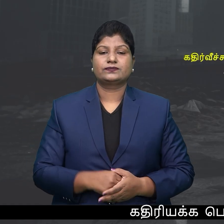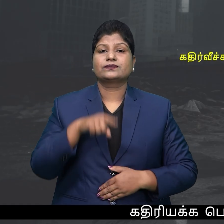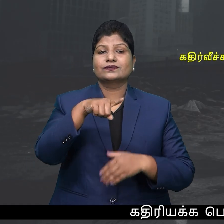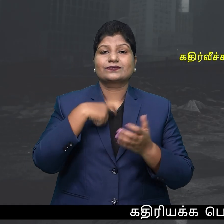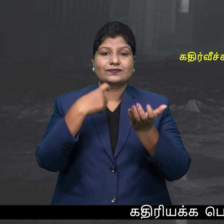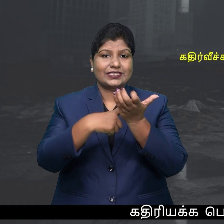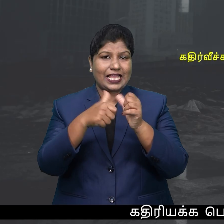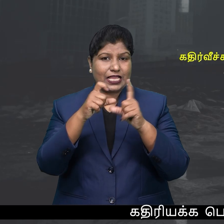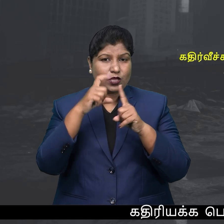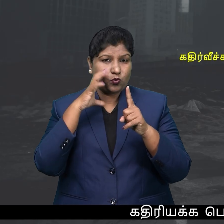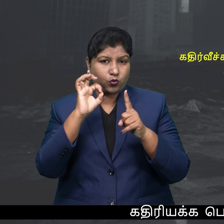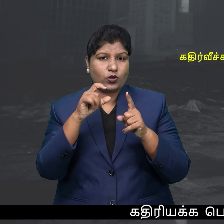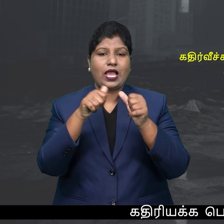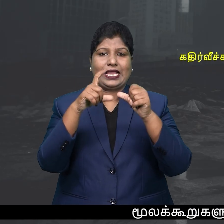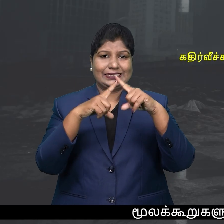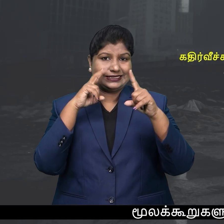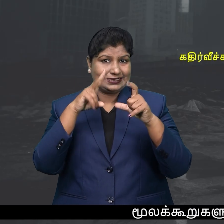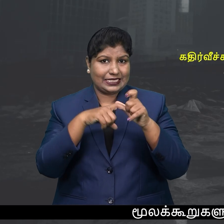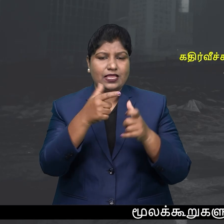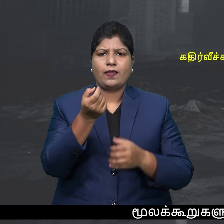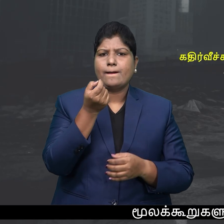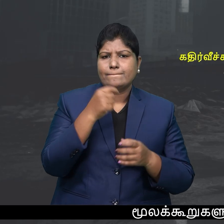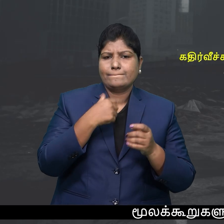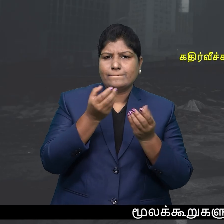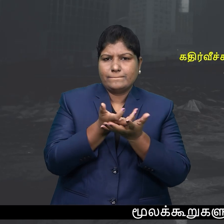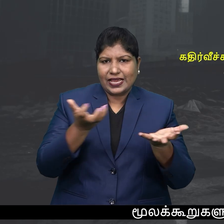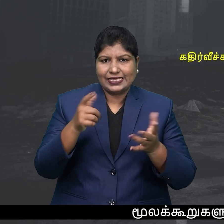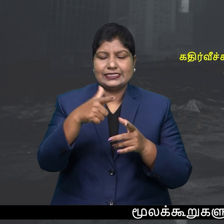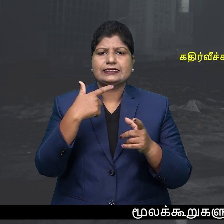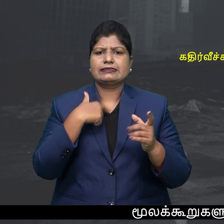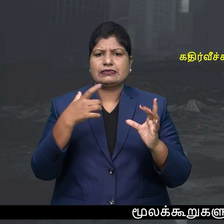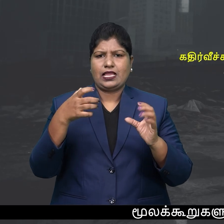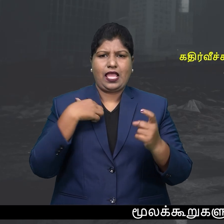கதிரியக்க பொருட்கள் உயிரியல் மூலக்கூறுகளுடன் வினைபுரிந்து